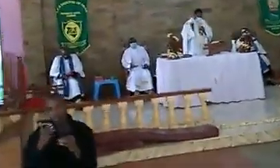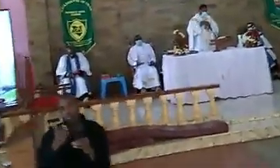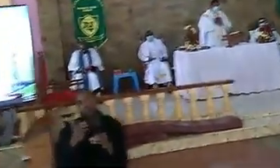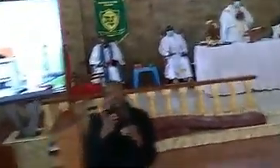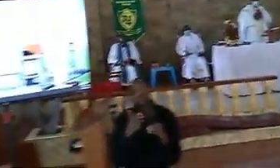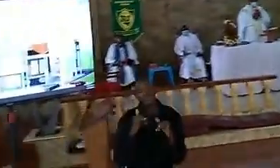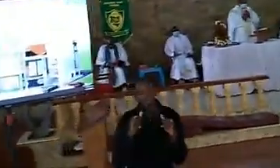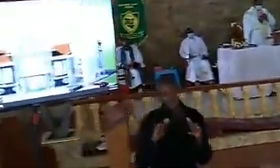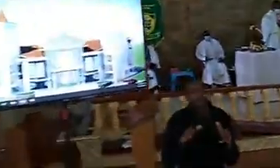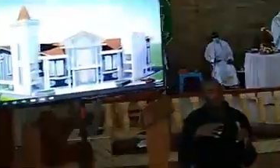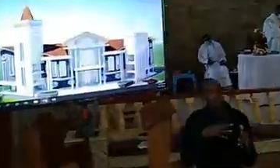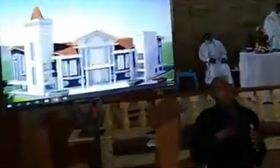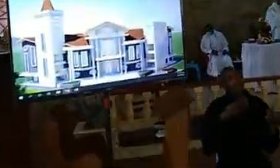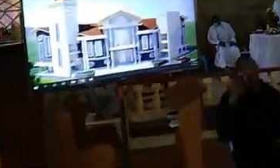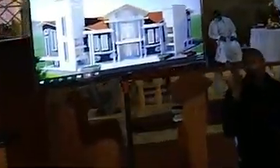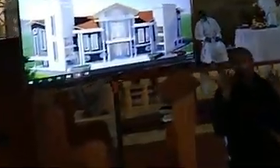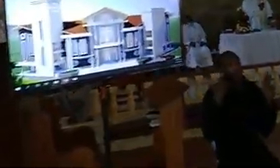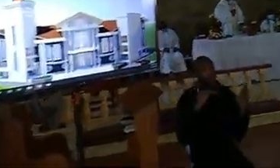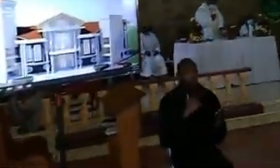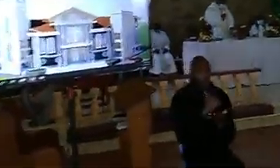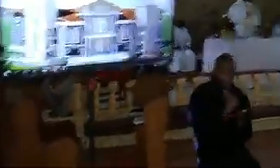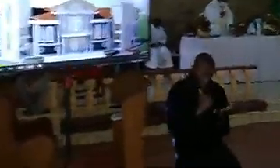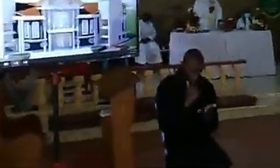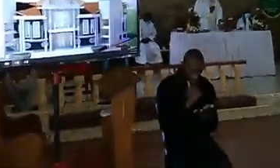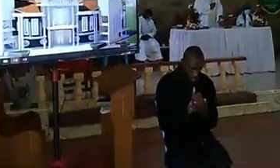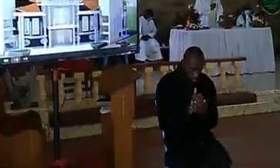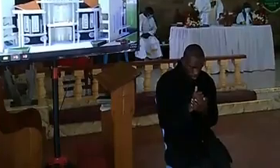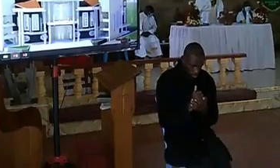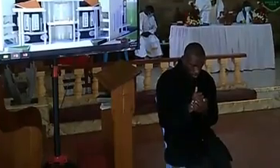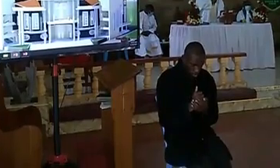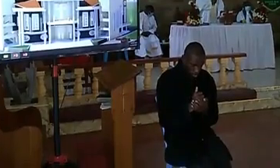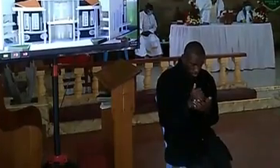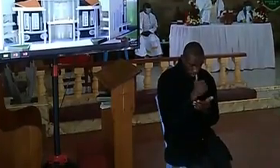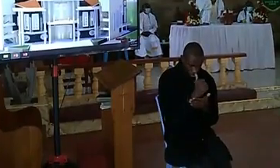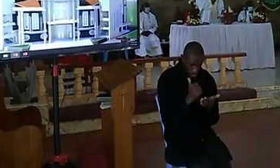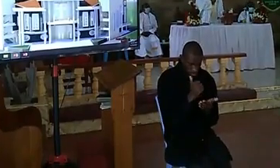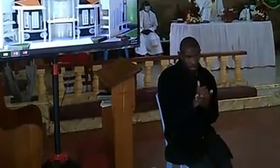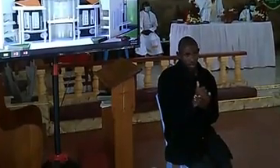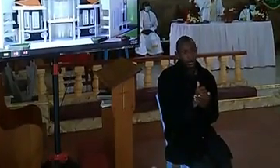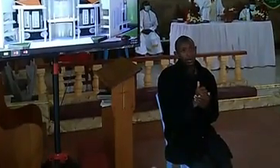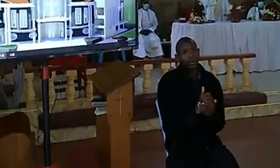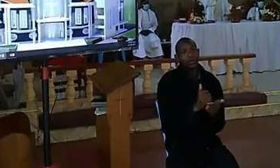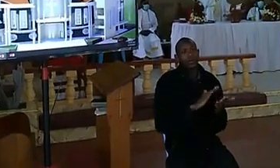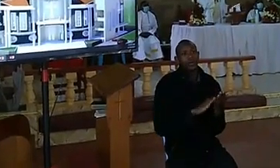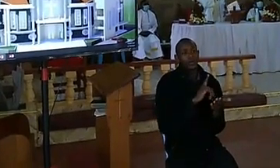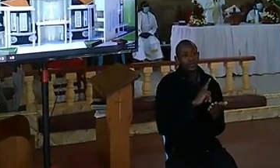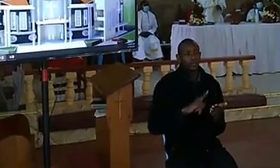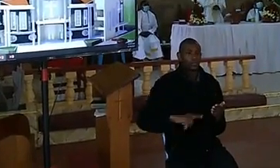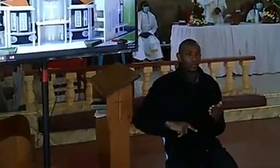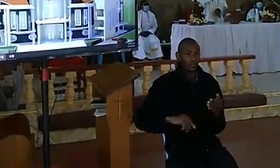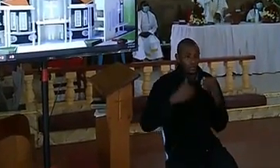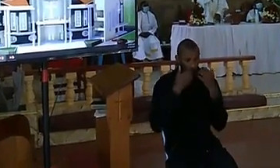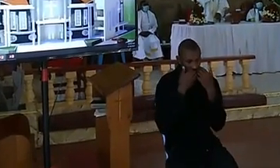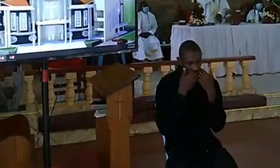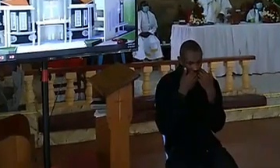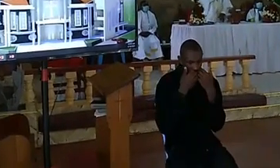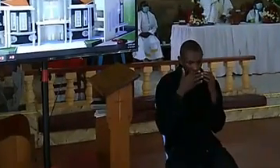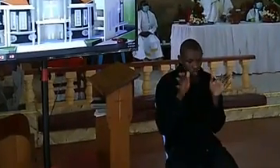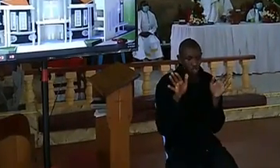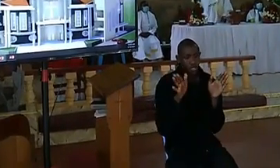rĩu ona hingo ciothe amen na big amen mwathani arogocwo nĩ twakinya mũthia wa gĩthomo gitũ gĩa